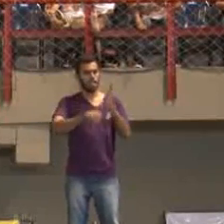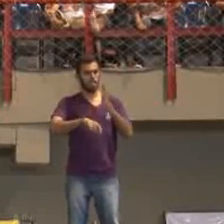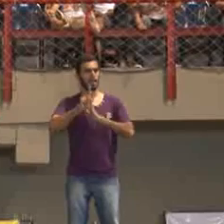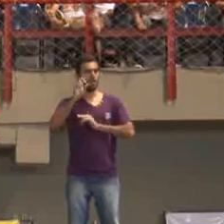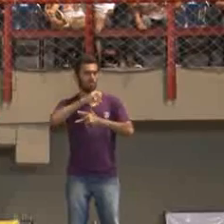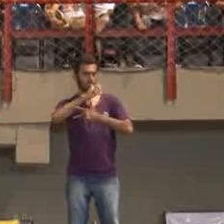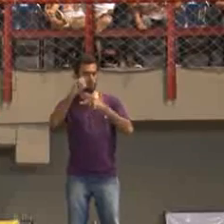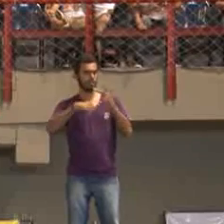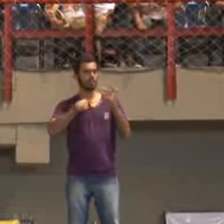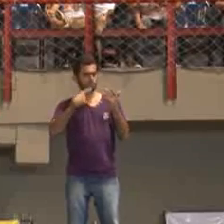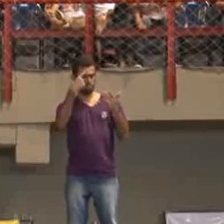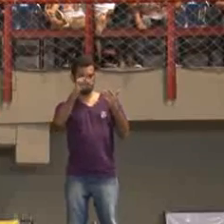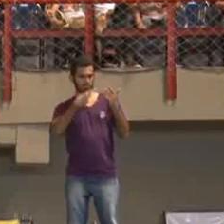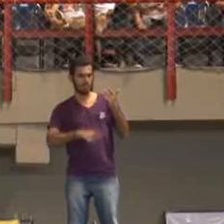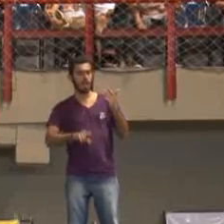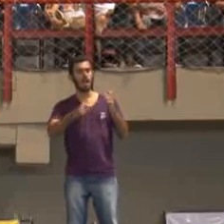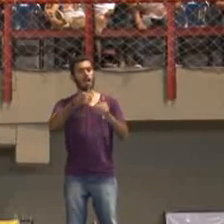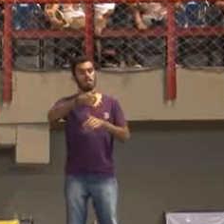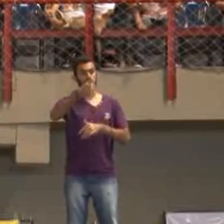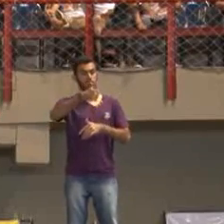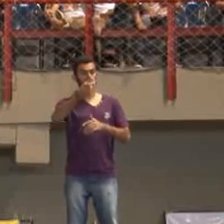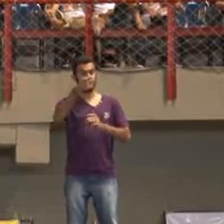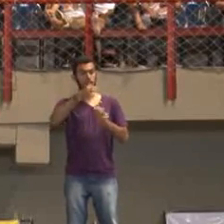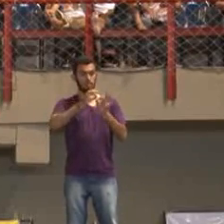da argumentação dela começou assim: